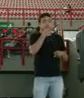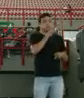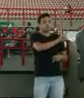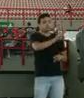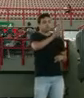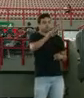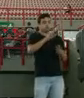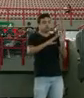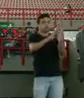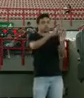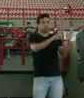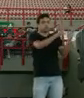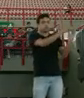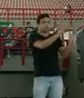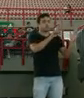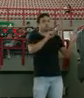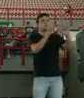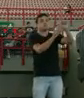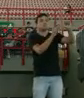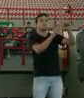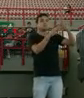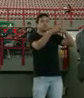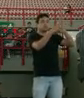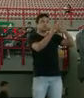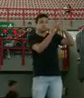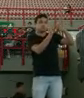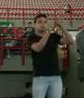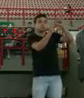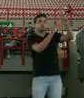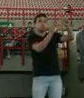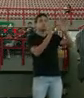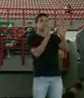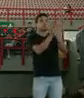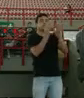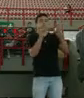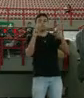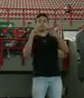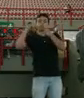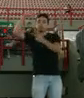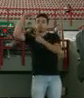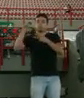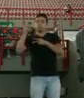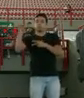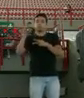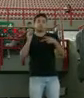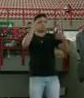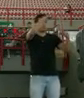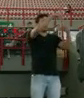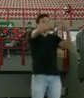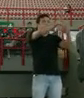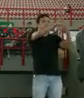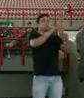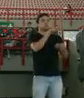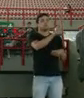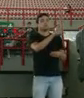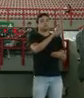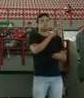organismos geneticamente modificados a partir da inserção de um gene de uma outra espécie?